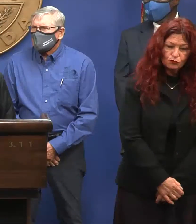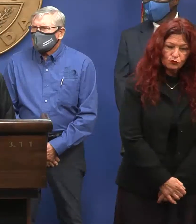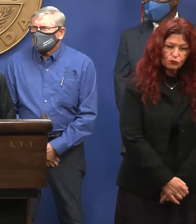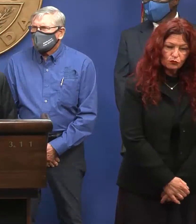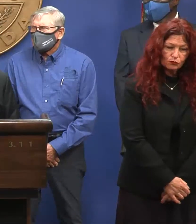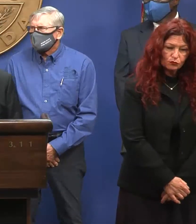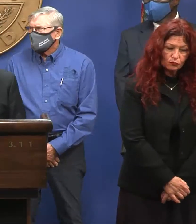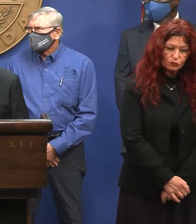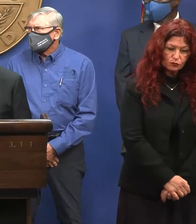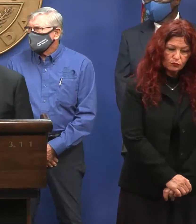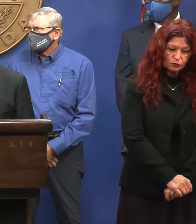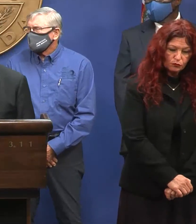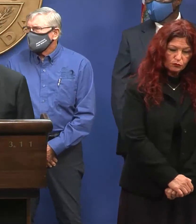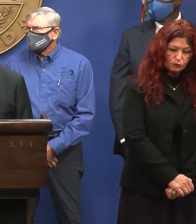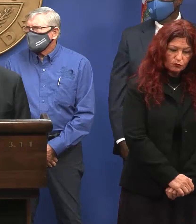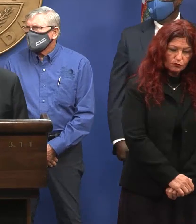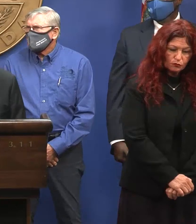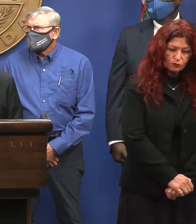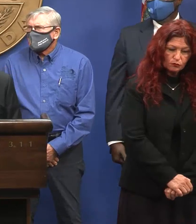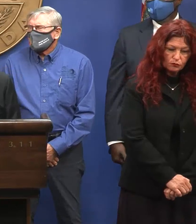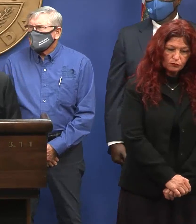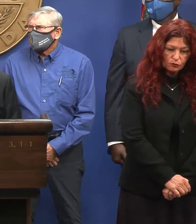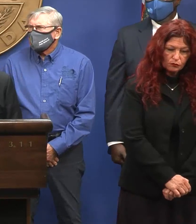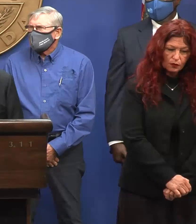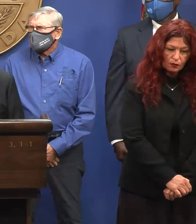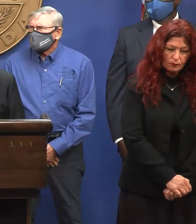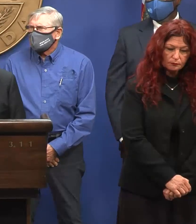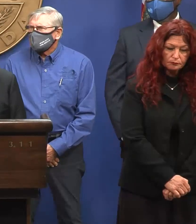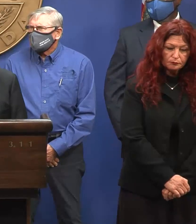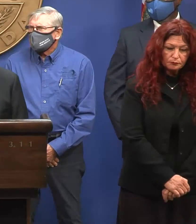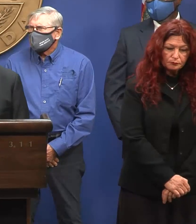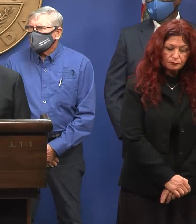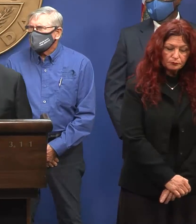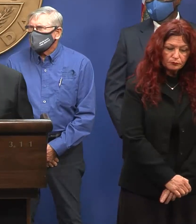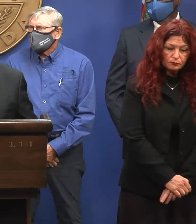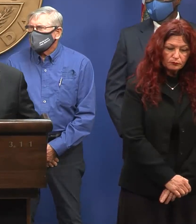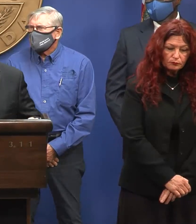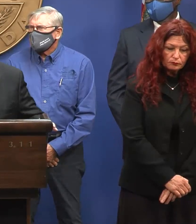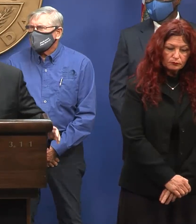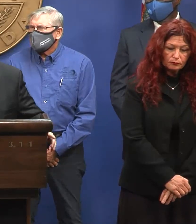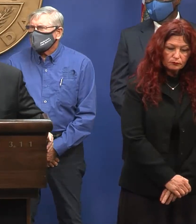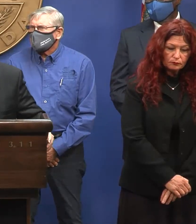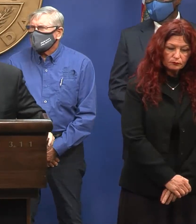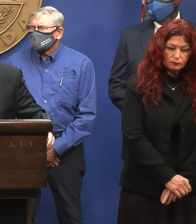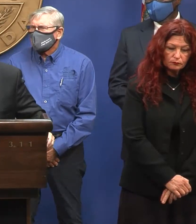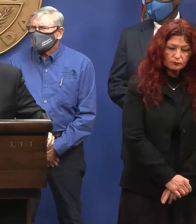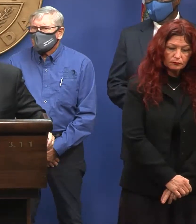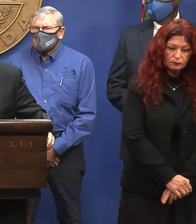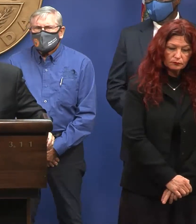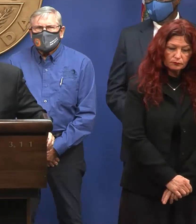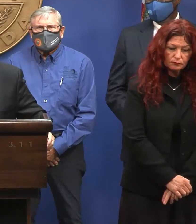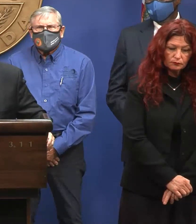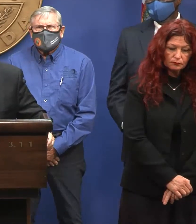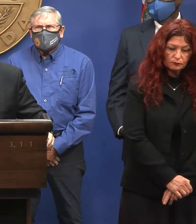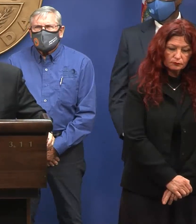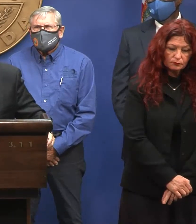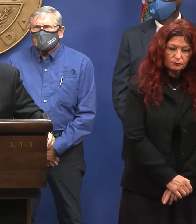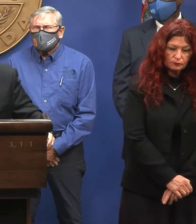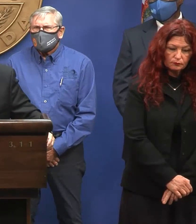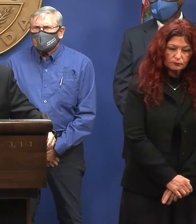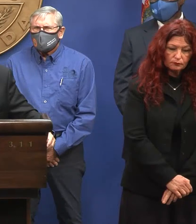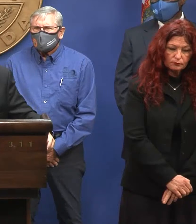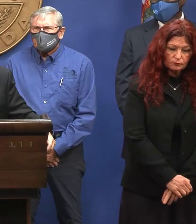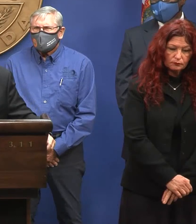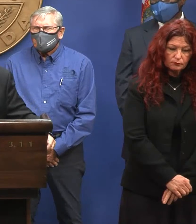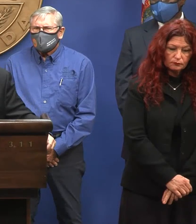también a la administración y el departamento de emergencia de los otros de Miami-Dade County. Lo más importante que quiero volver a decir,